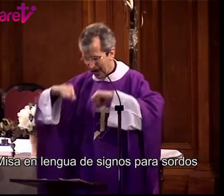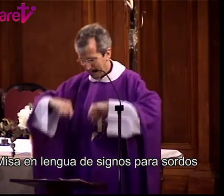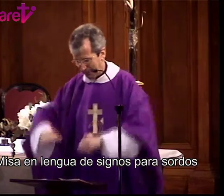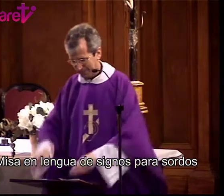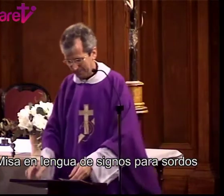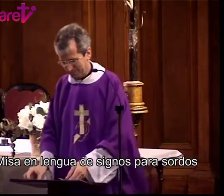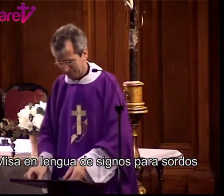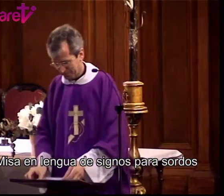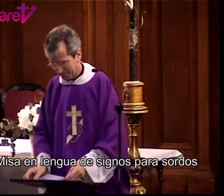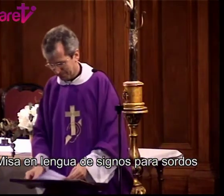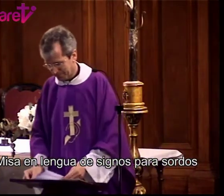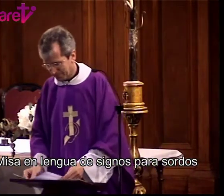Amén.